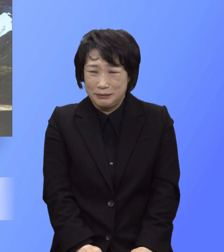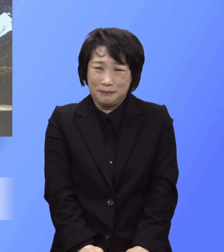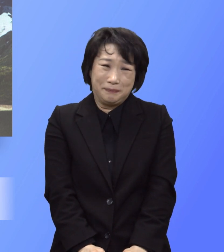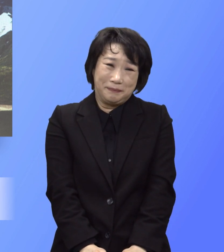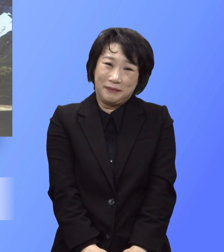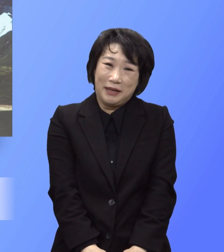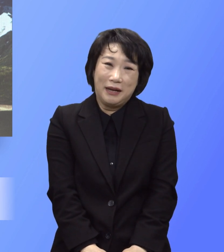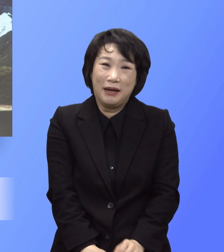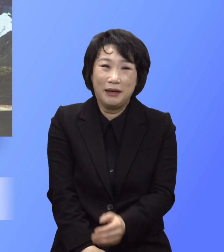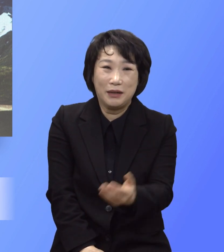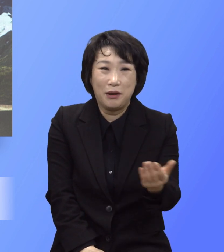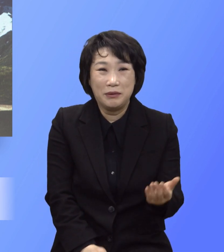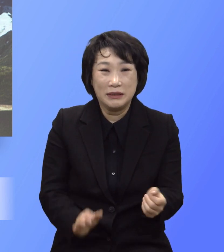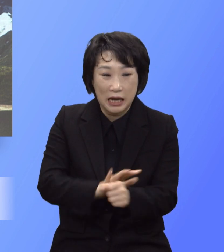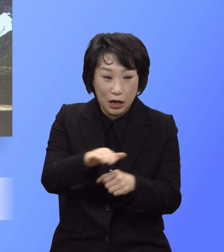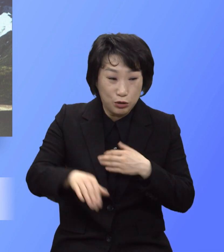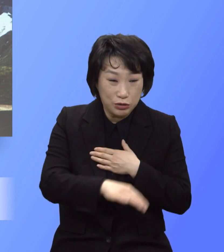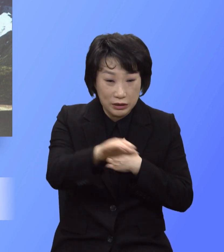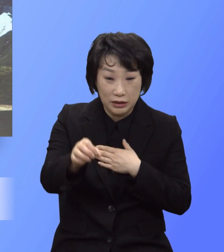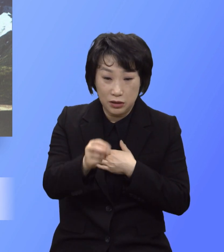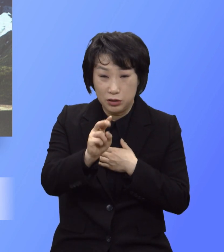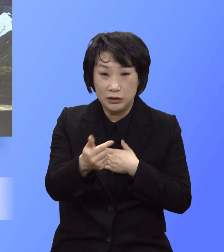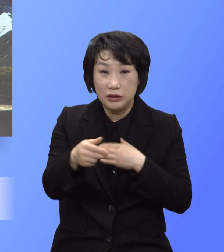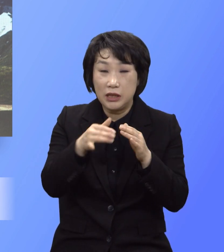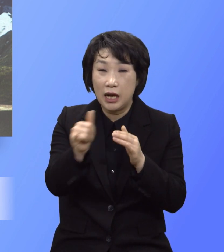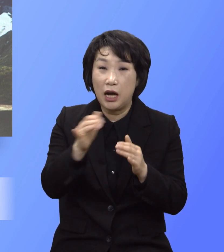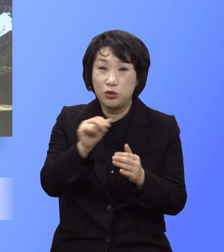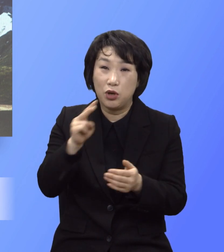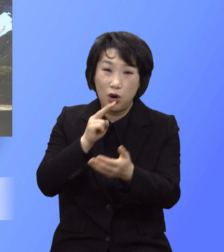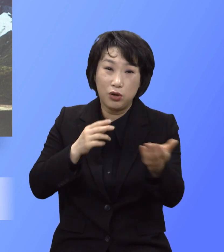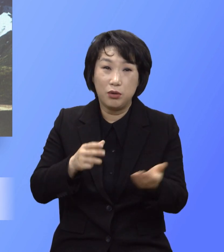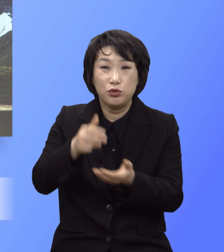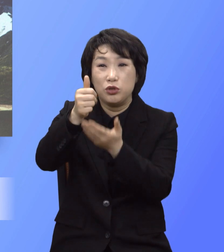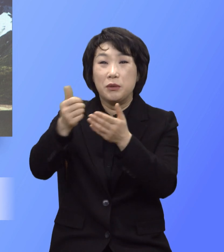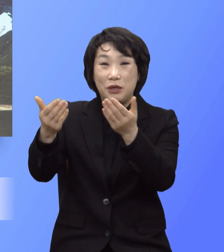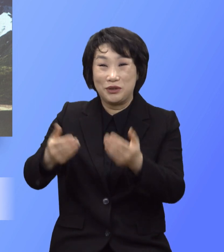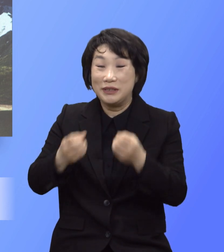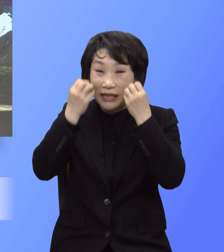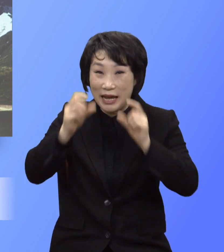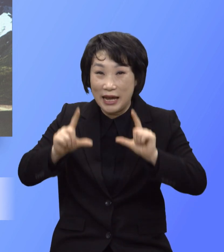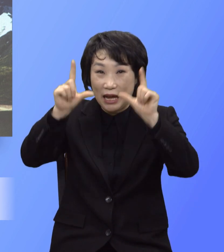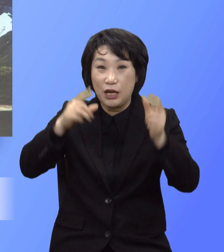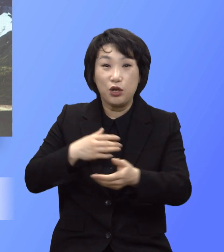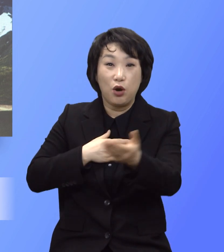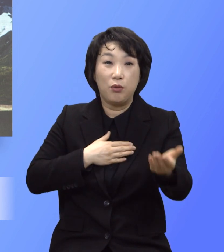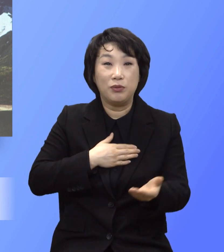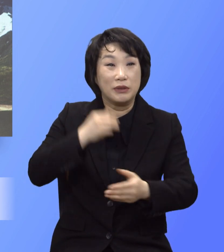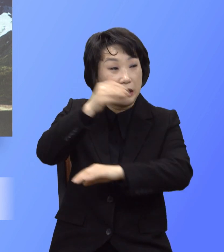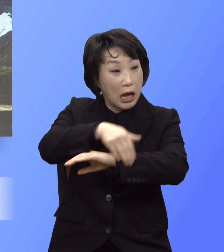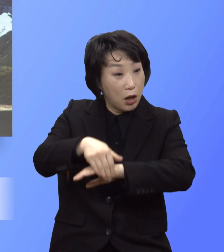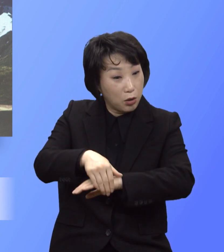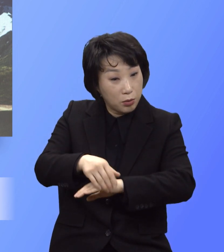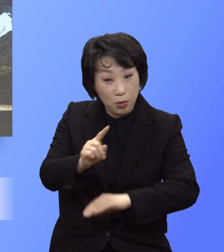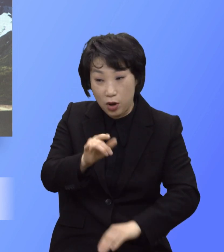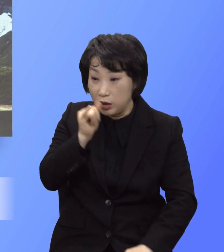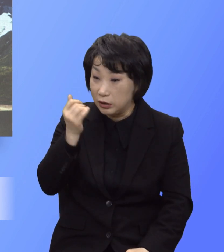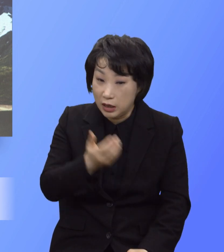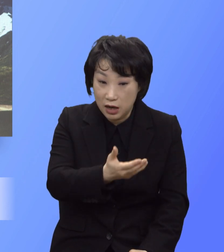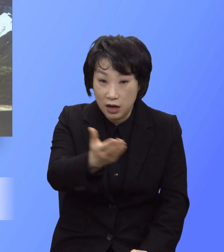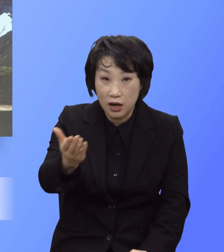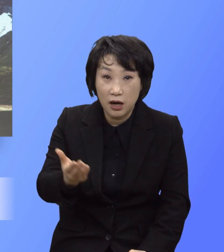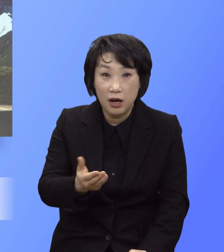것입니다. 사랑하는 연세가 6이요 주님이 주신 새해 당신의 설계가 있느냐 그